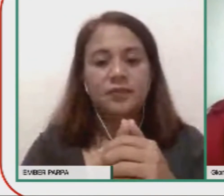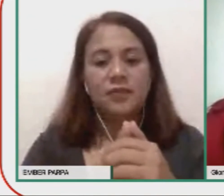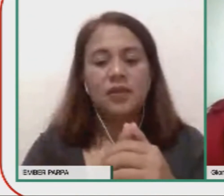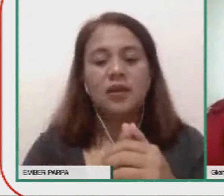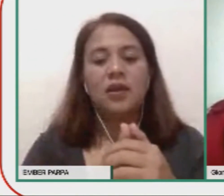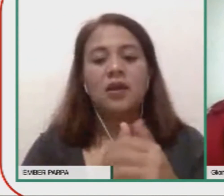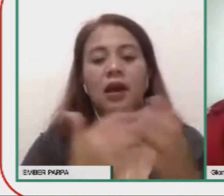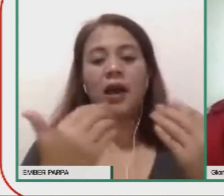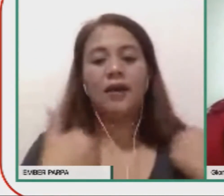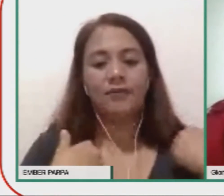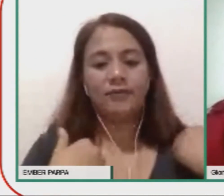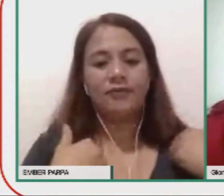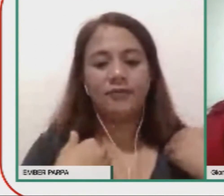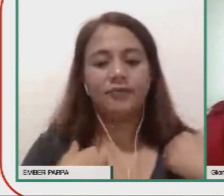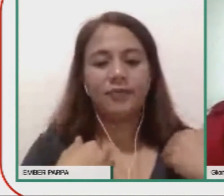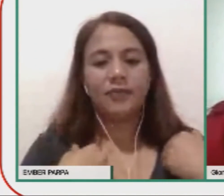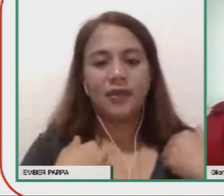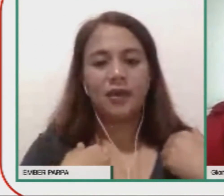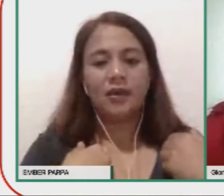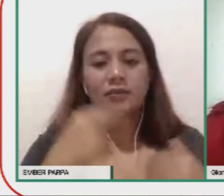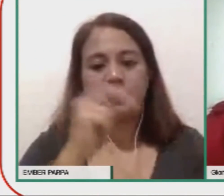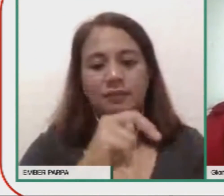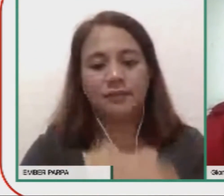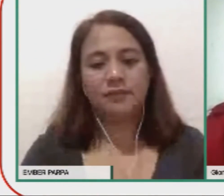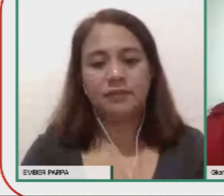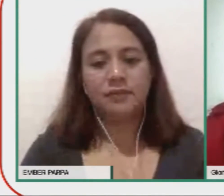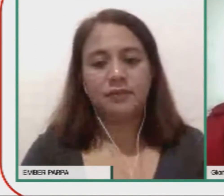magkaroon ng pagnanais na